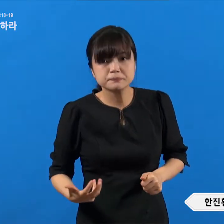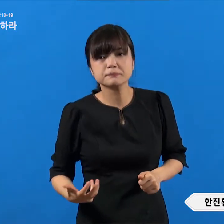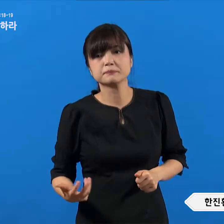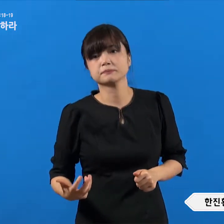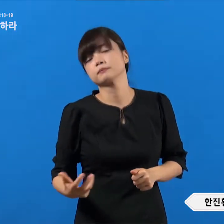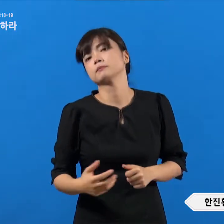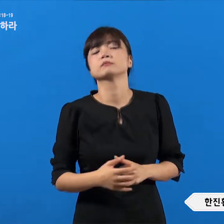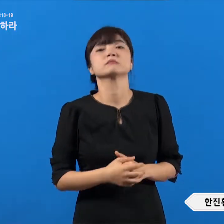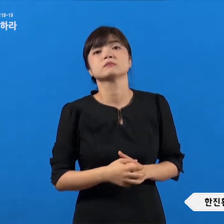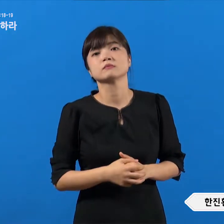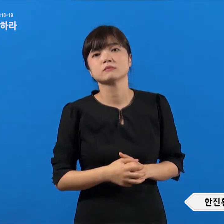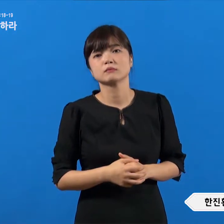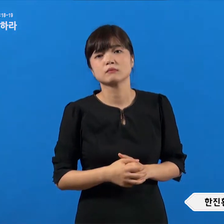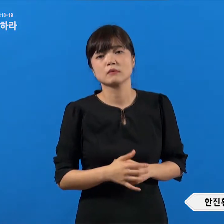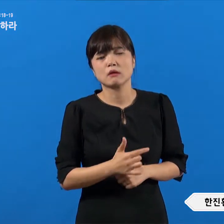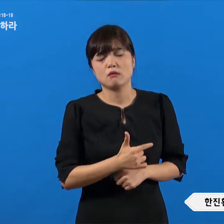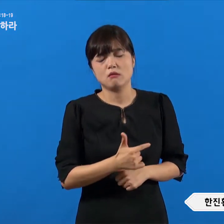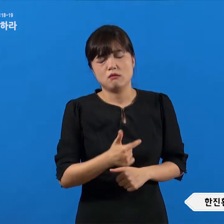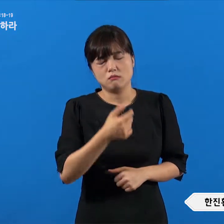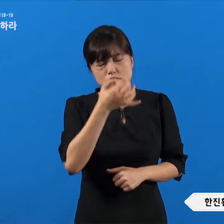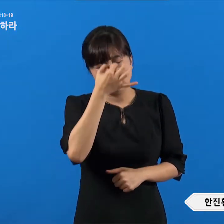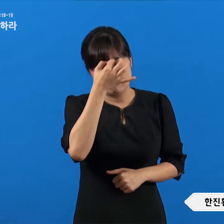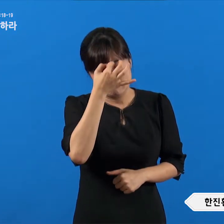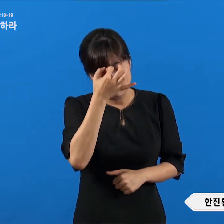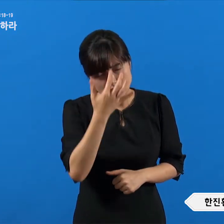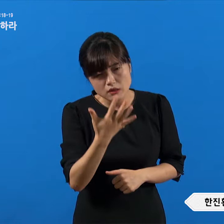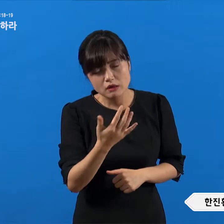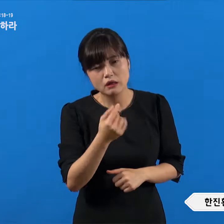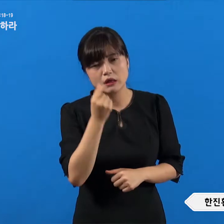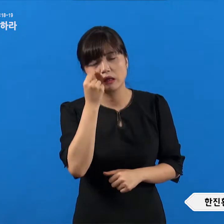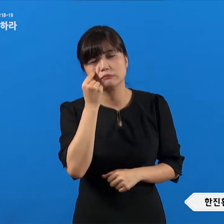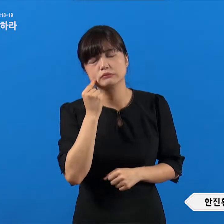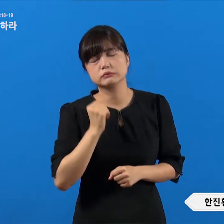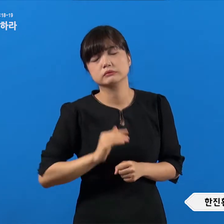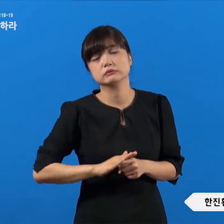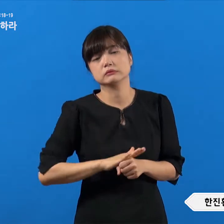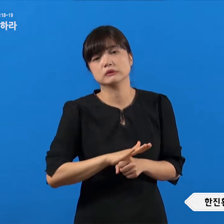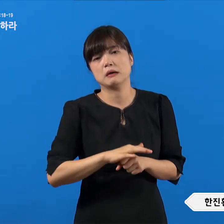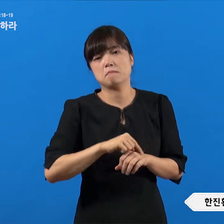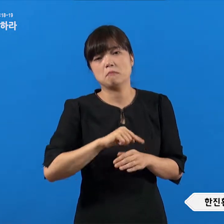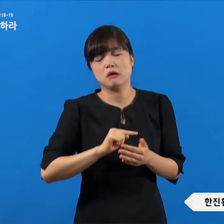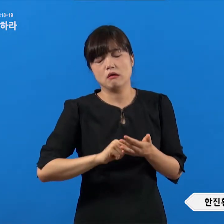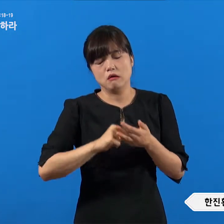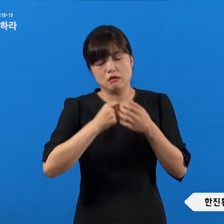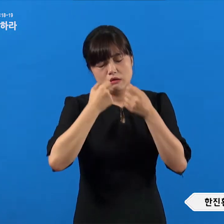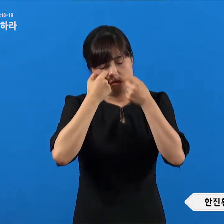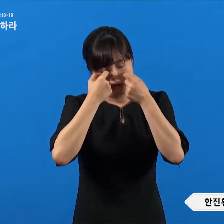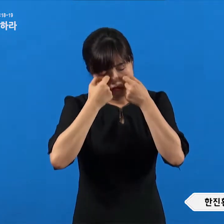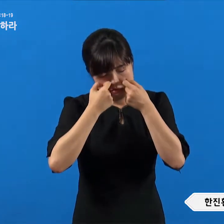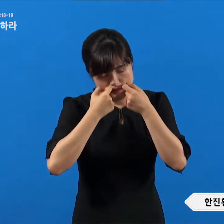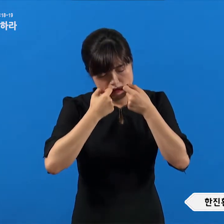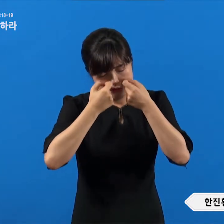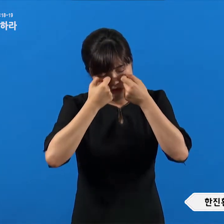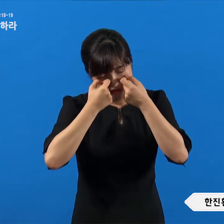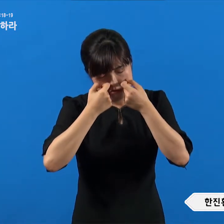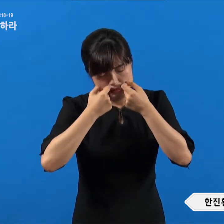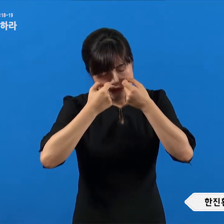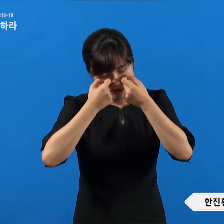것입니다. 너무 미안하고 너무 불쌍해서 그만 울어버린 것입니다.